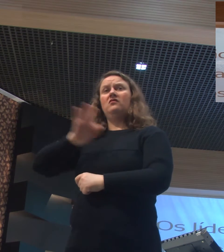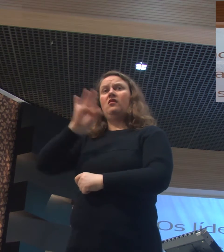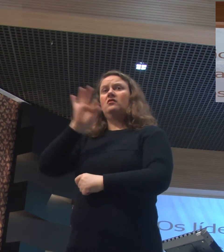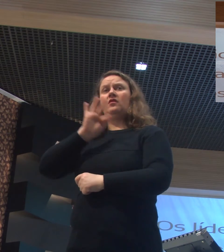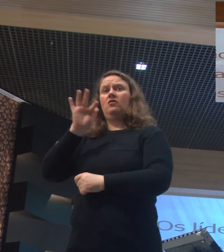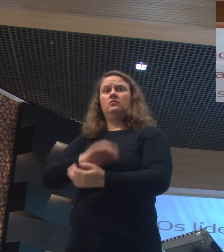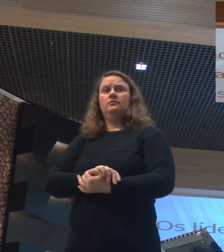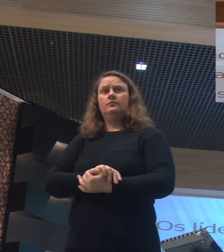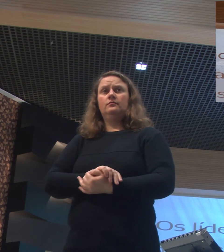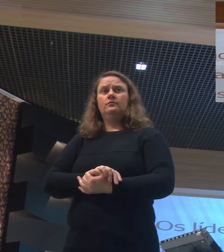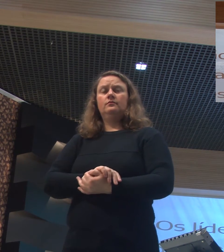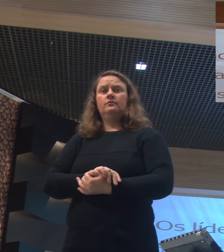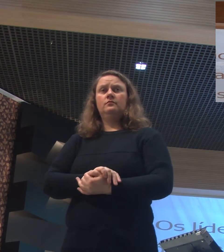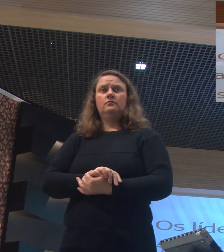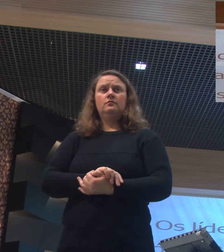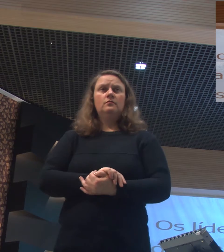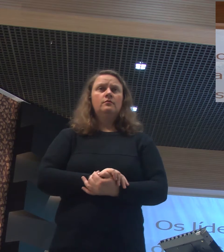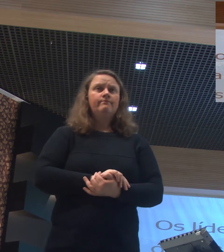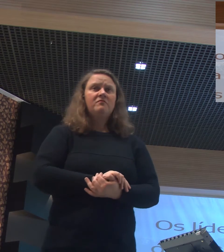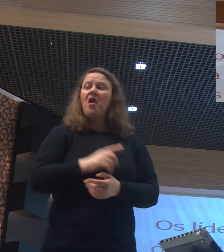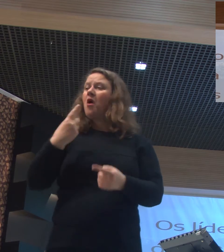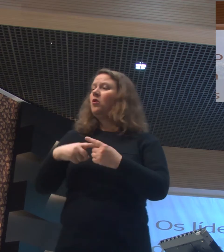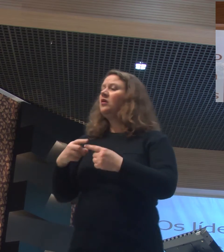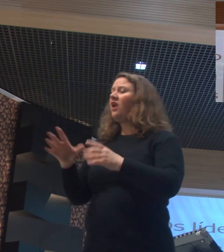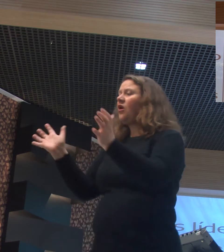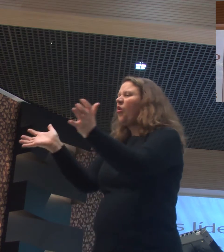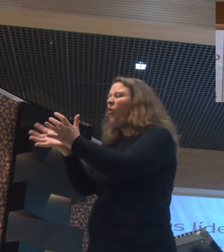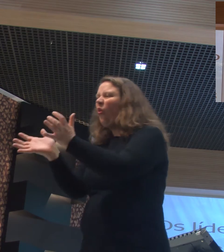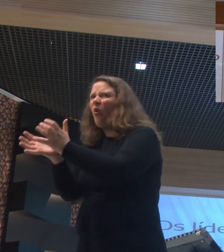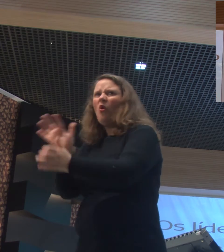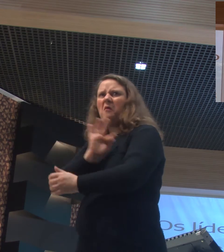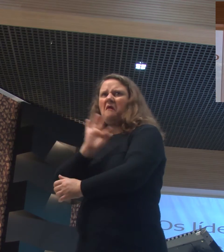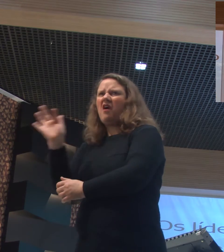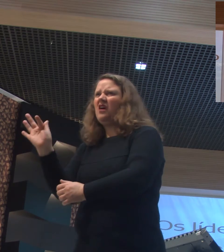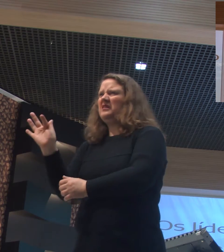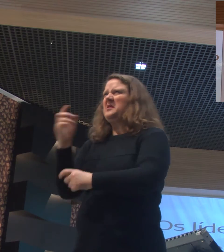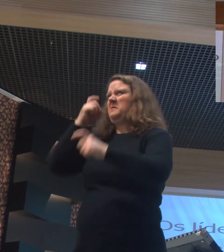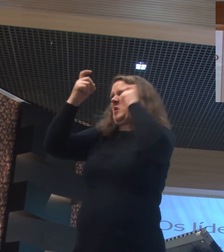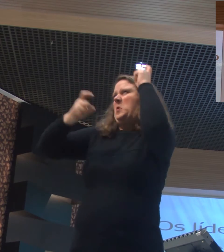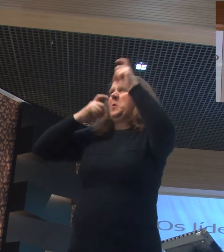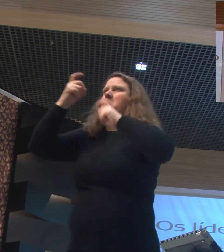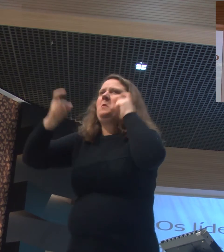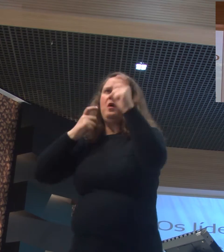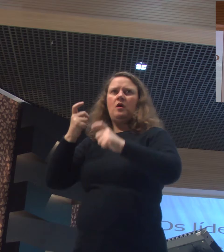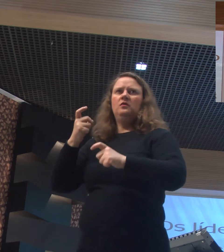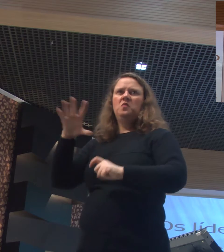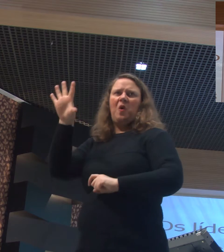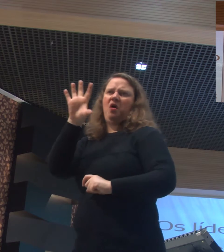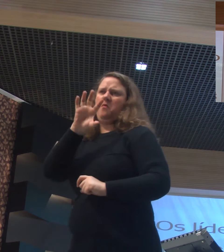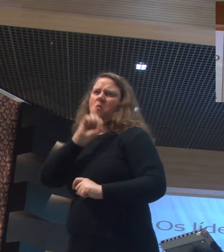estavam nem um pouco preocupados com o espírito da lei, com a motivação da lei, com o amor que havia